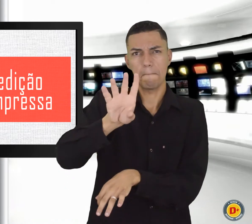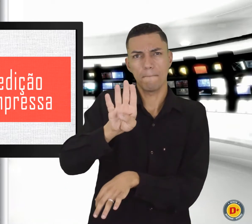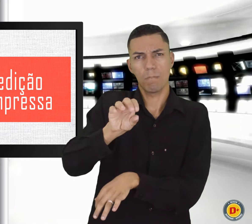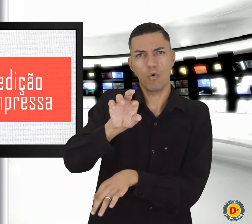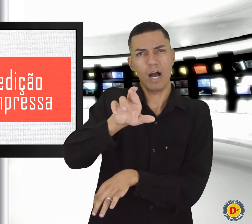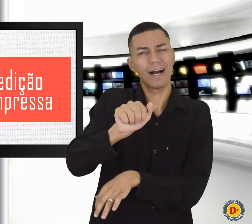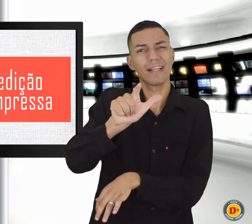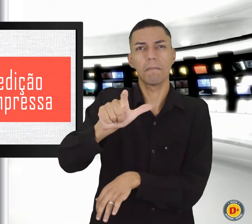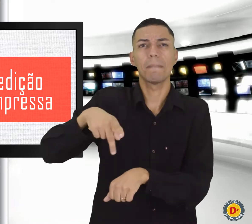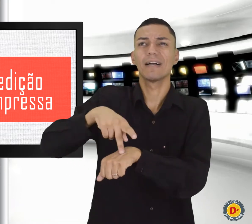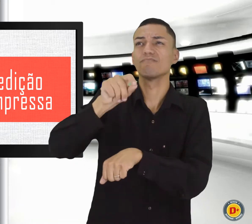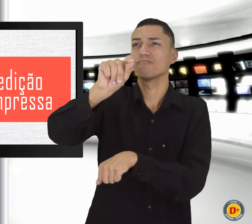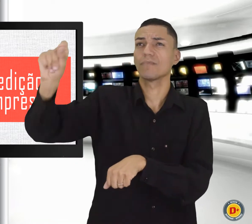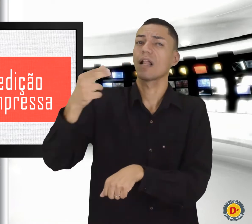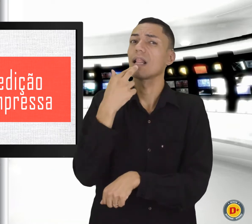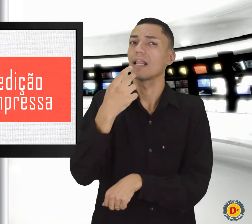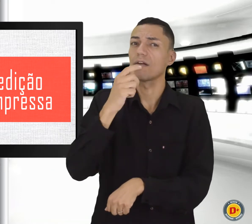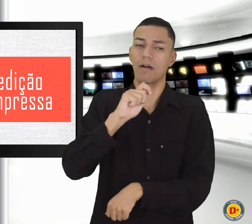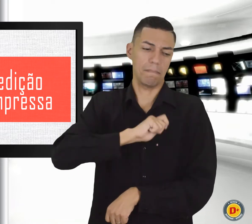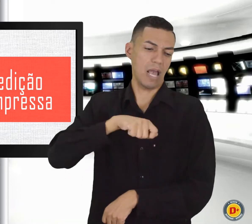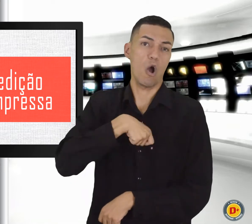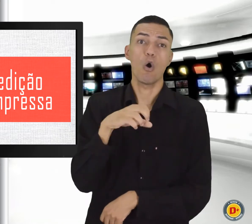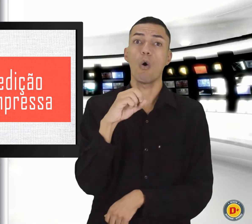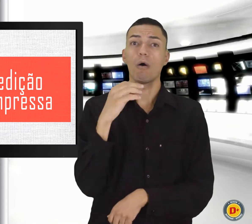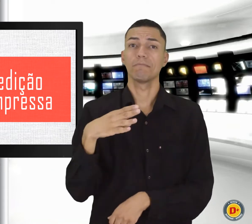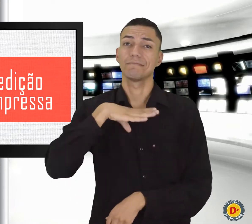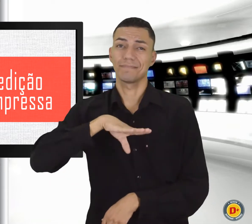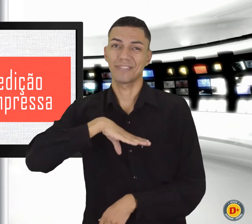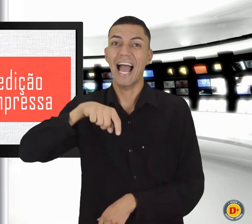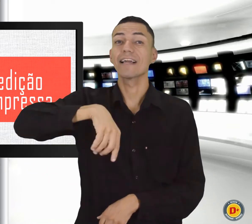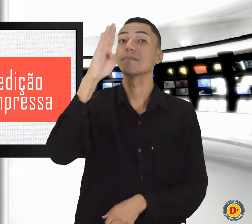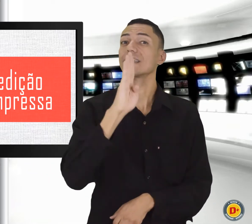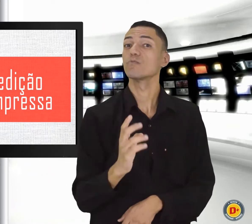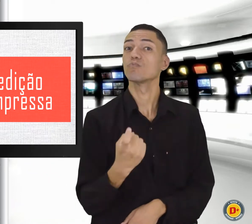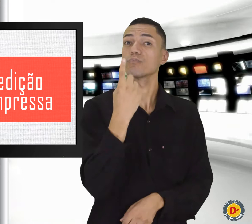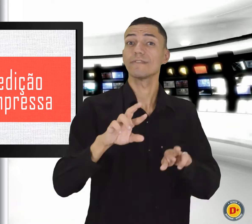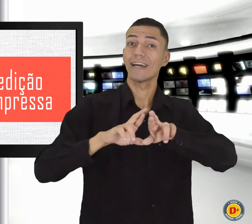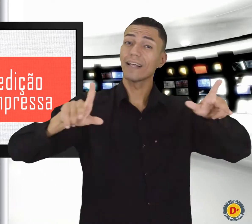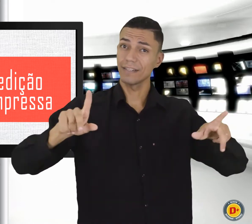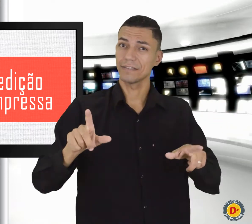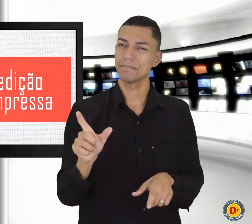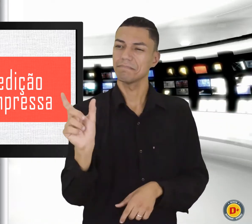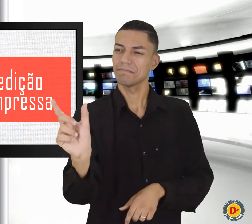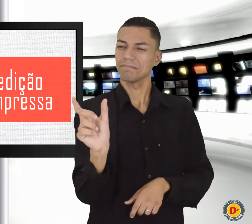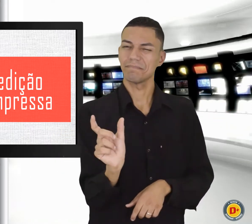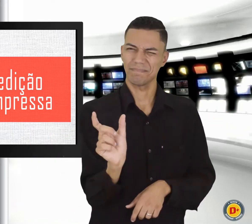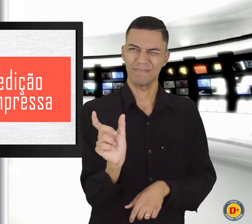língua espanhola ou portuguesa, exceto no Brasil, onde desde 2000 utilizamos o